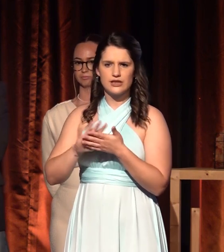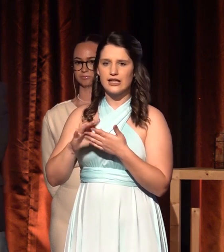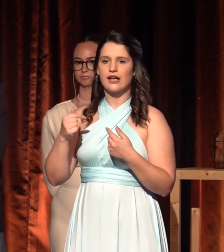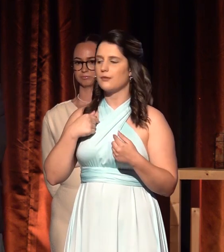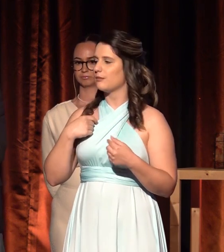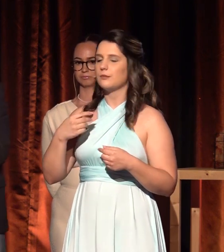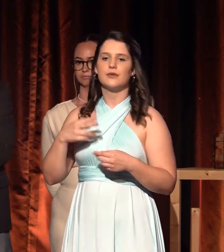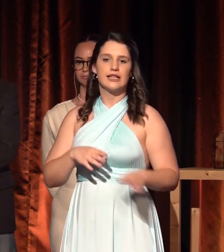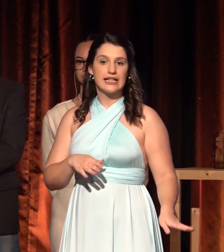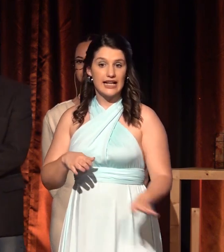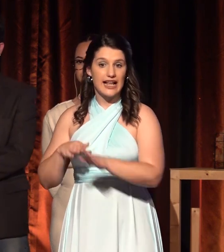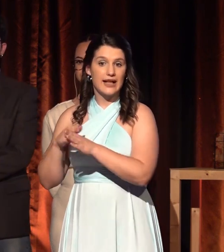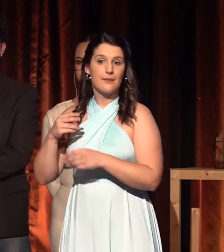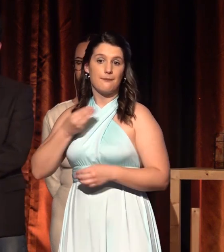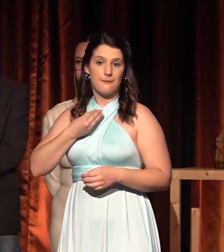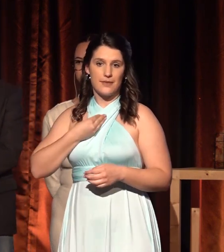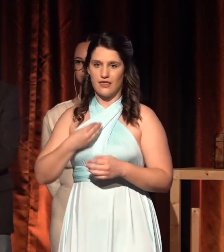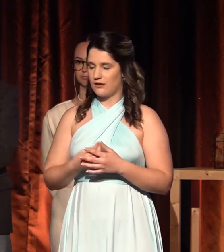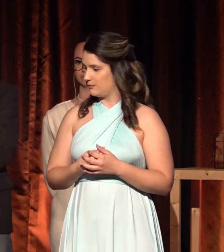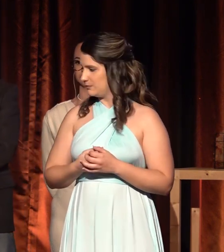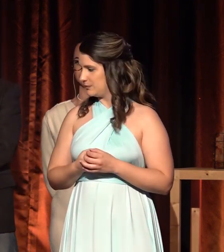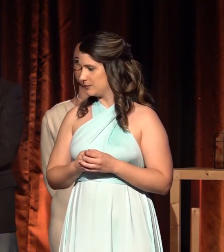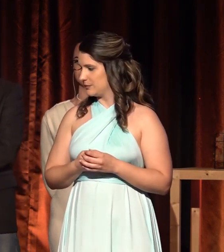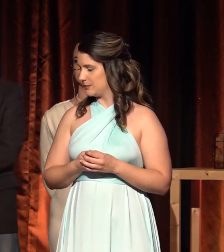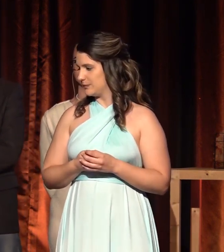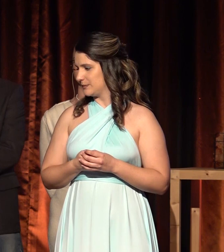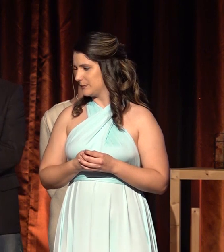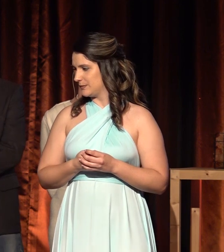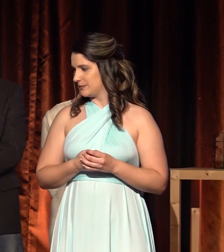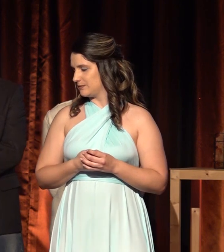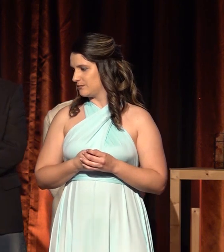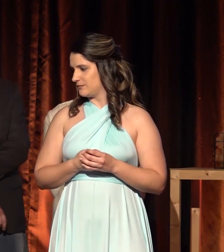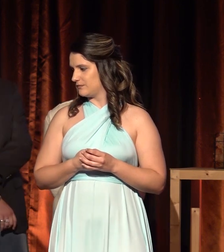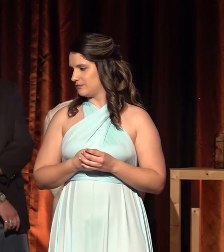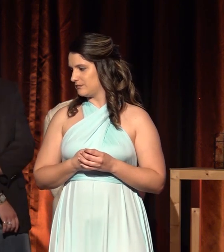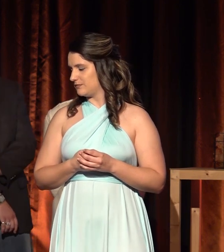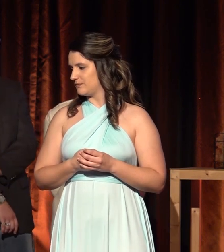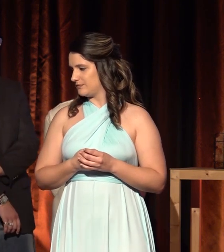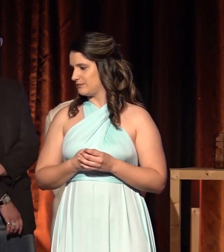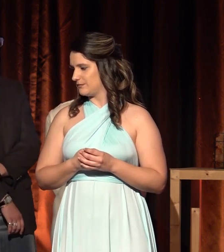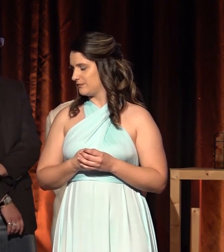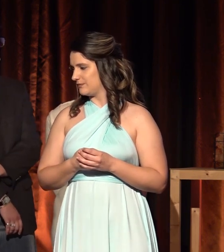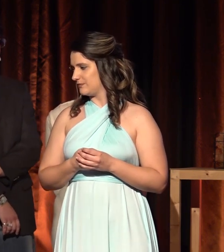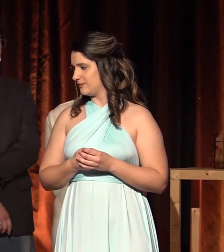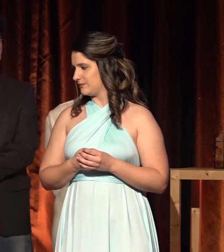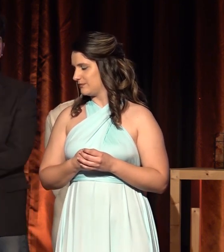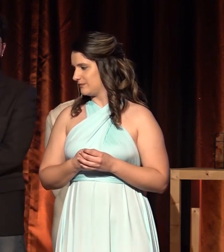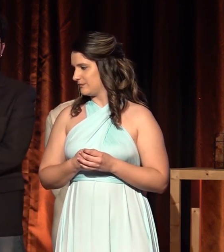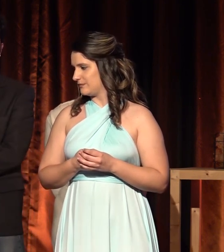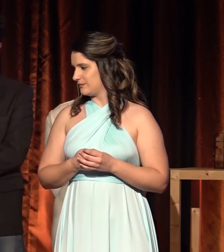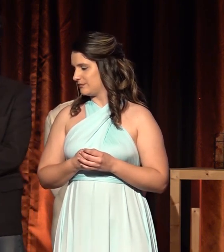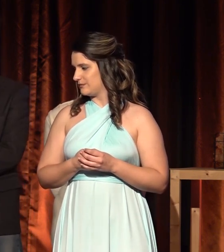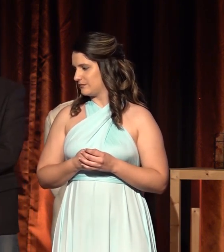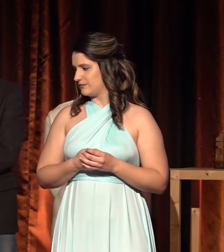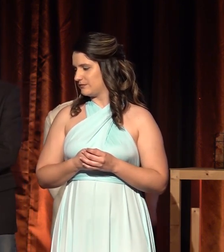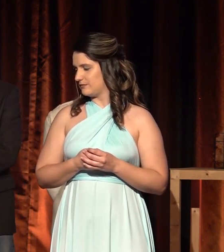experiència. També des d'aquí dono les gràcies a tots els professors i professores, tant de primària, l'ESO i tots els cicles que he fet, per no haver